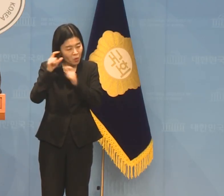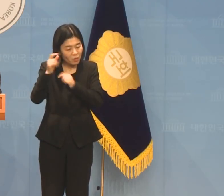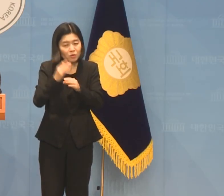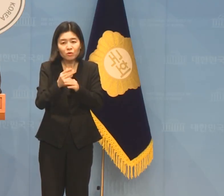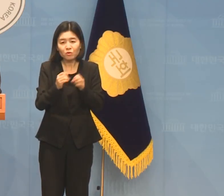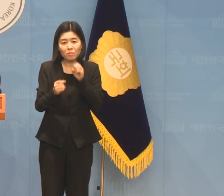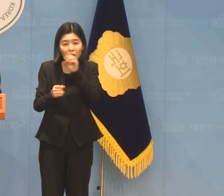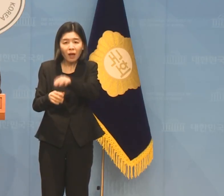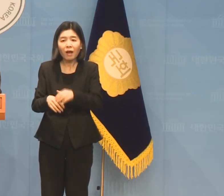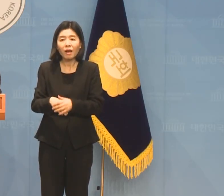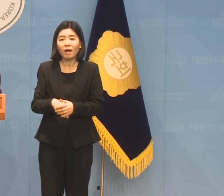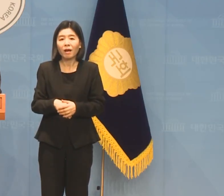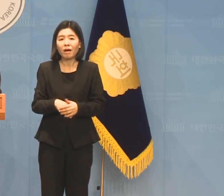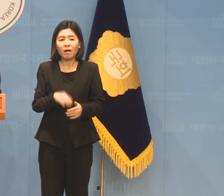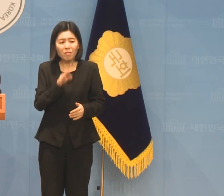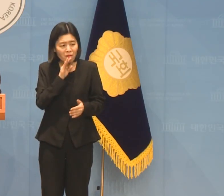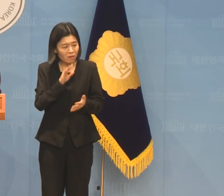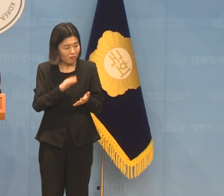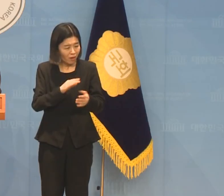난가병에는 약도 없습니까?